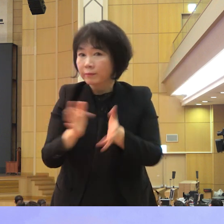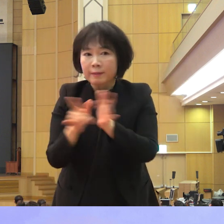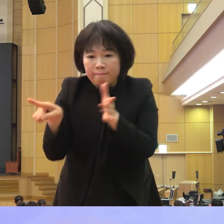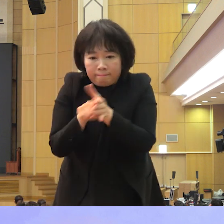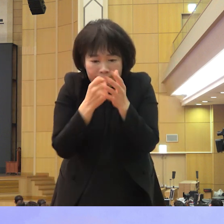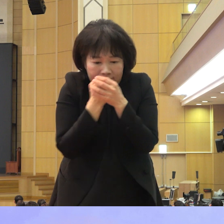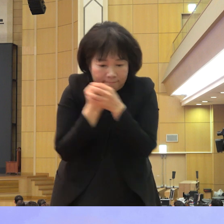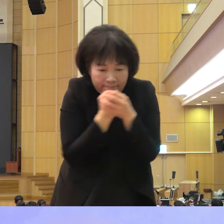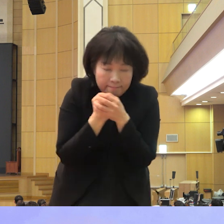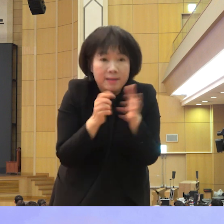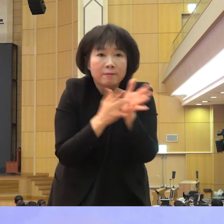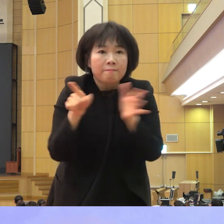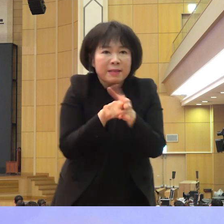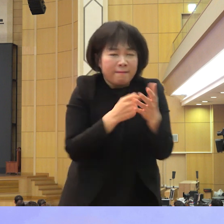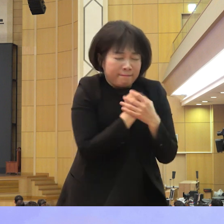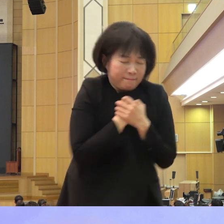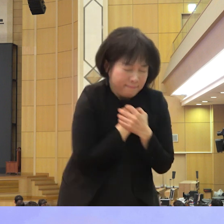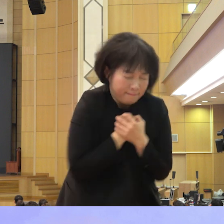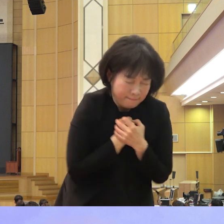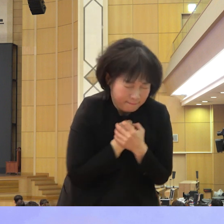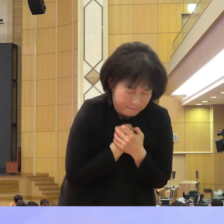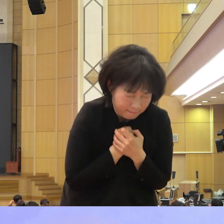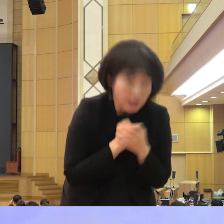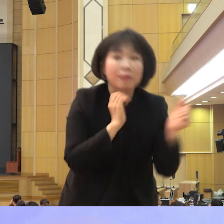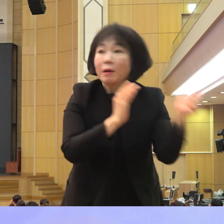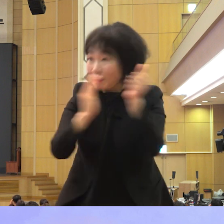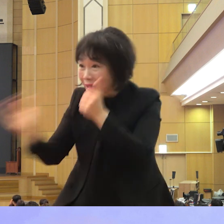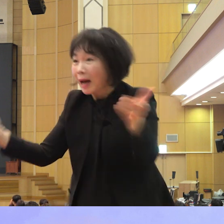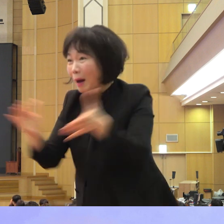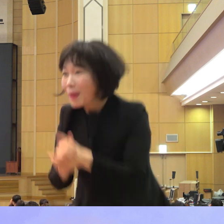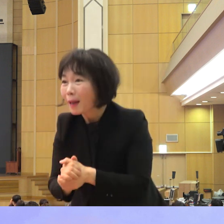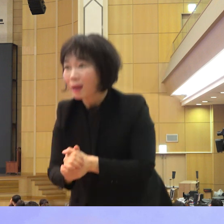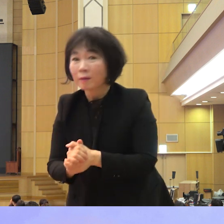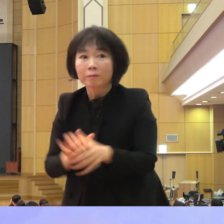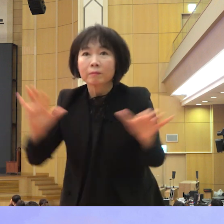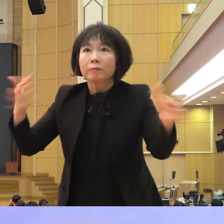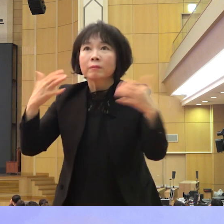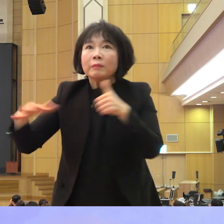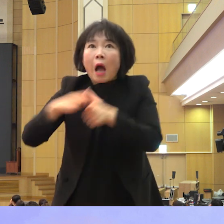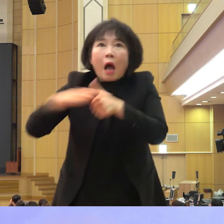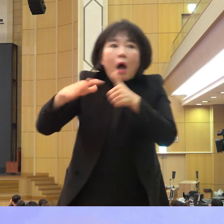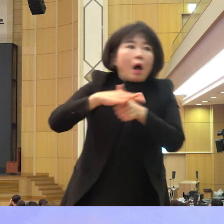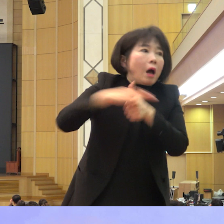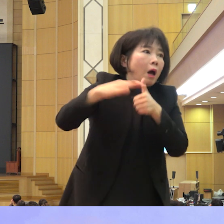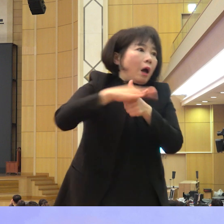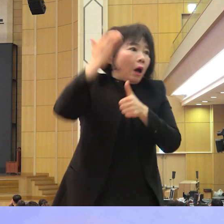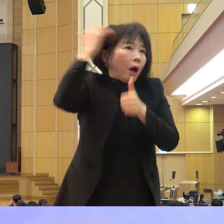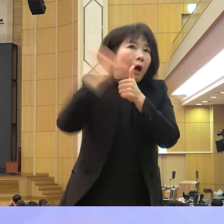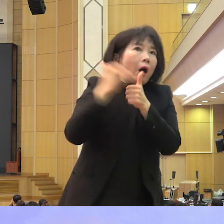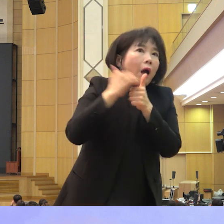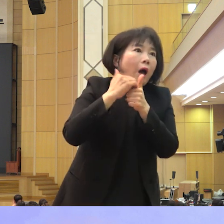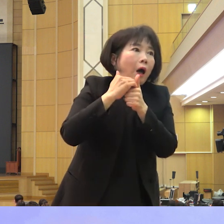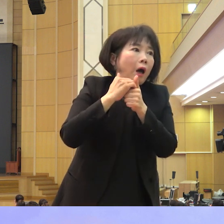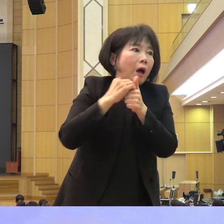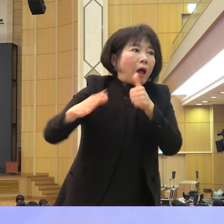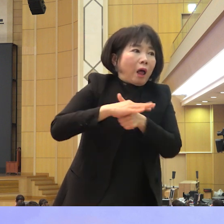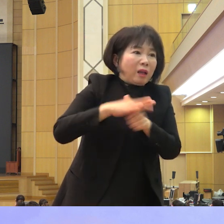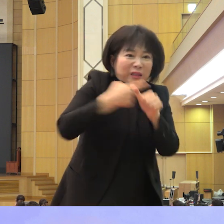예수님을 믿는 믿음을 지켜야 됩니다. 그런 것 때문에 내 믿음이 무너지게 되면 안 돼요. 그래서